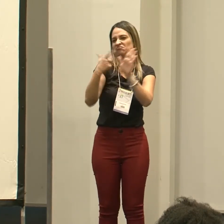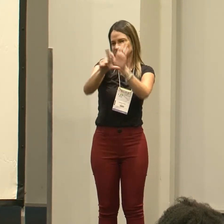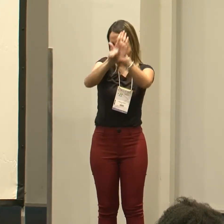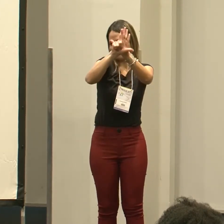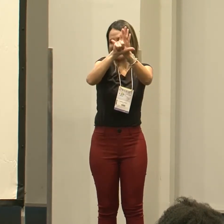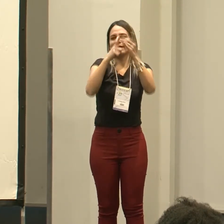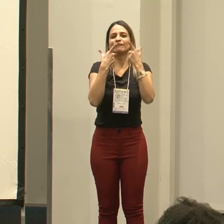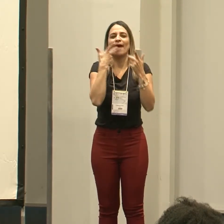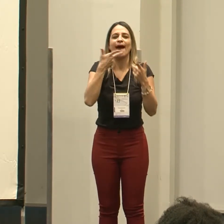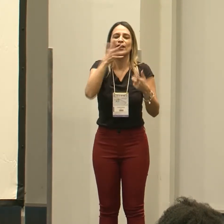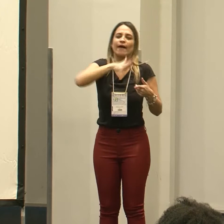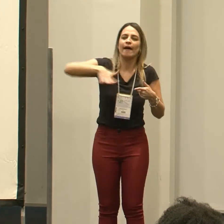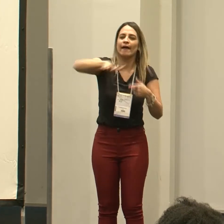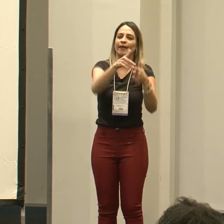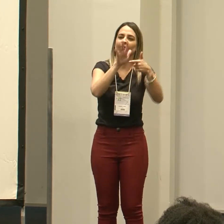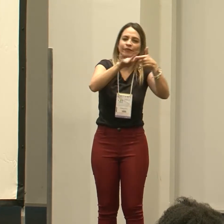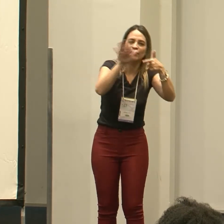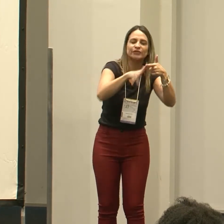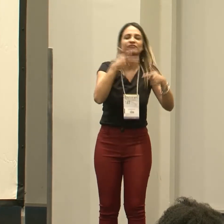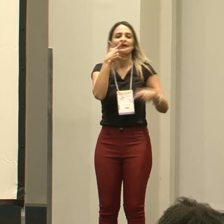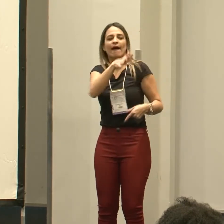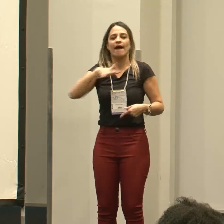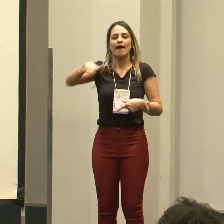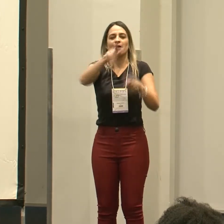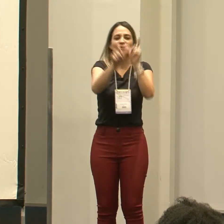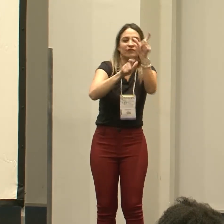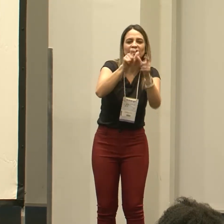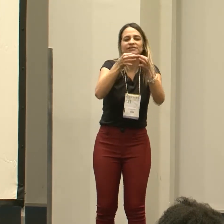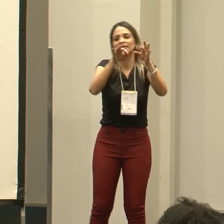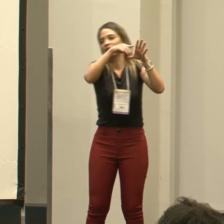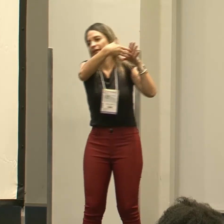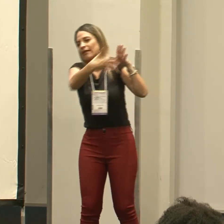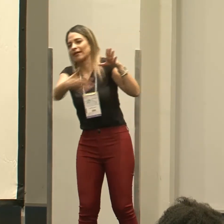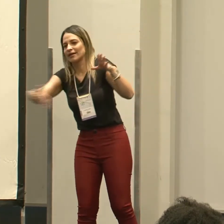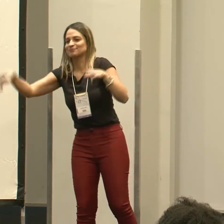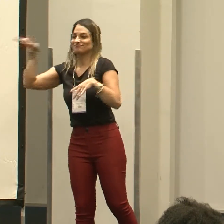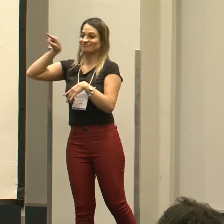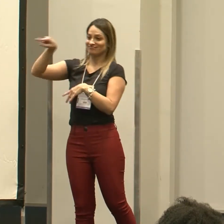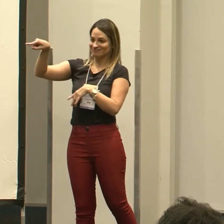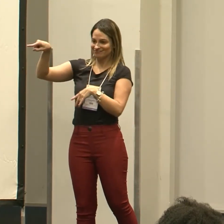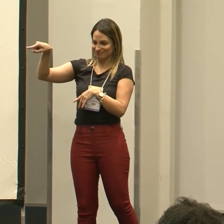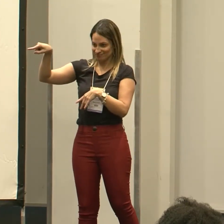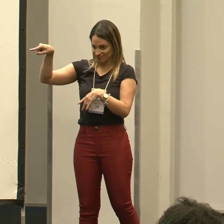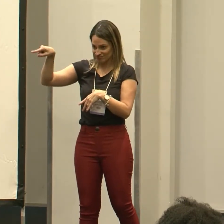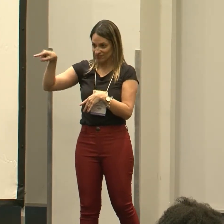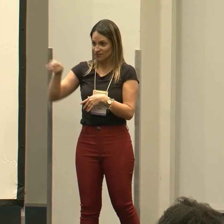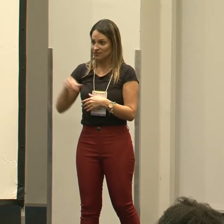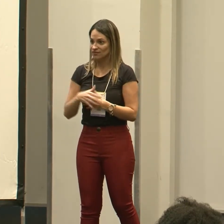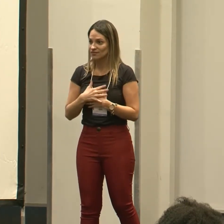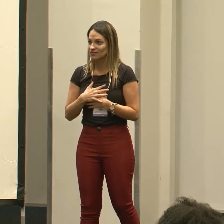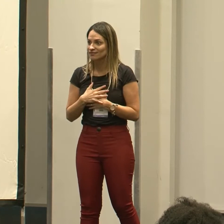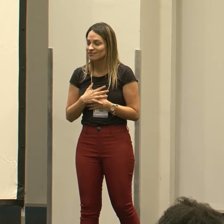né, falando sobre a área da fonologia, da morfologia, disso tudo na língua de sinais. Que?